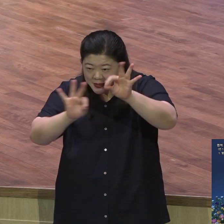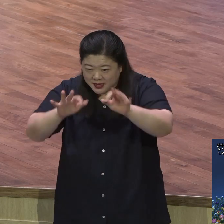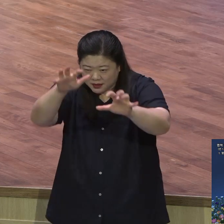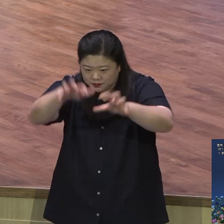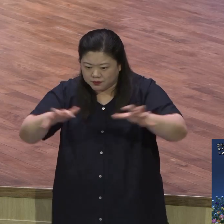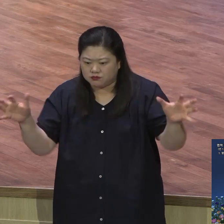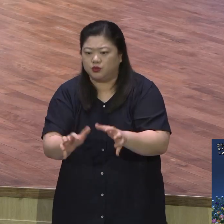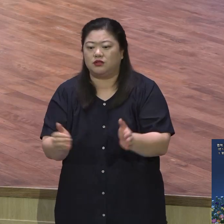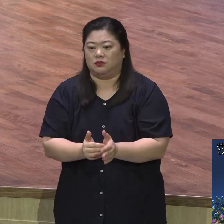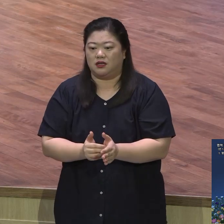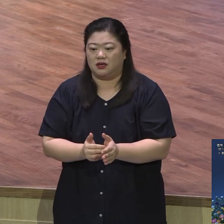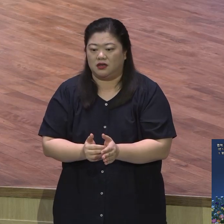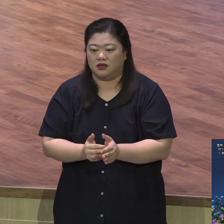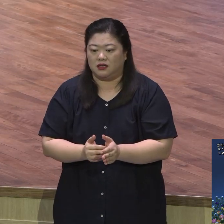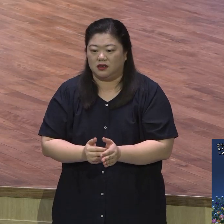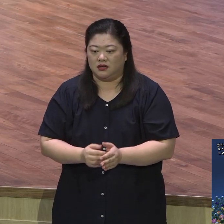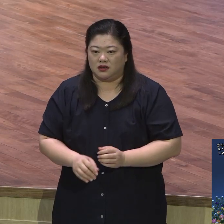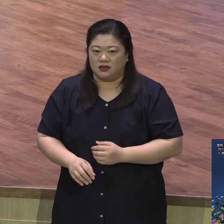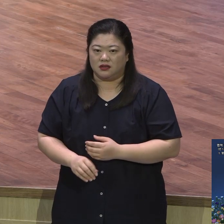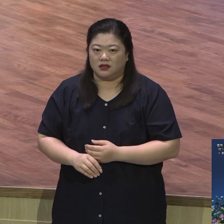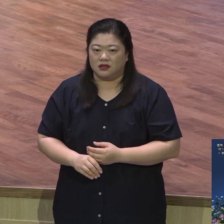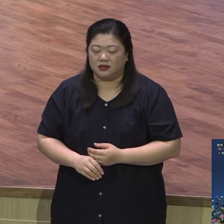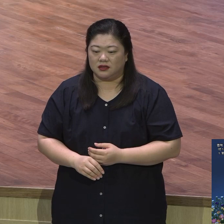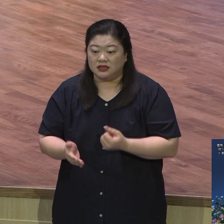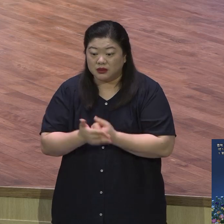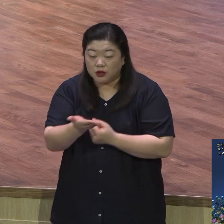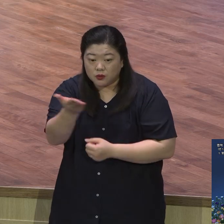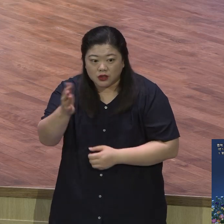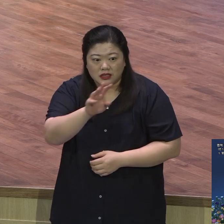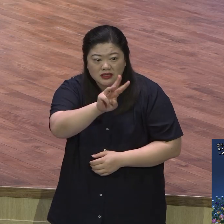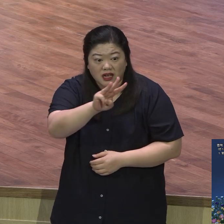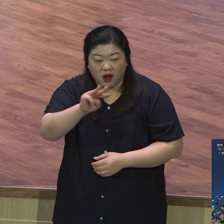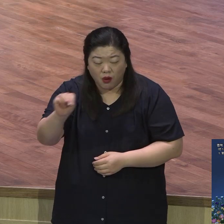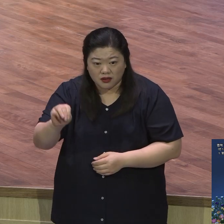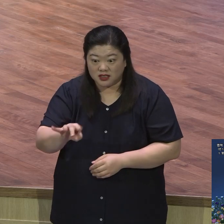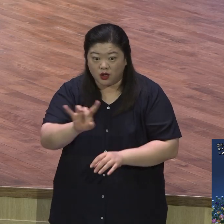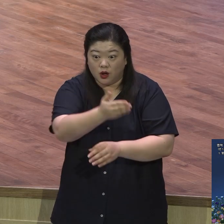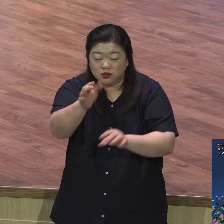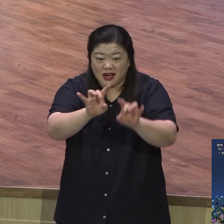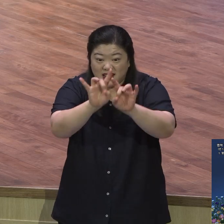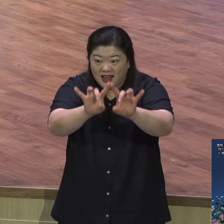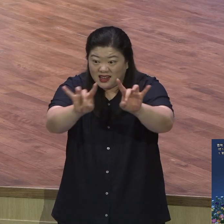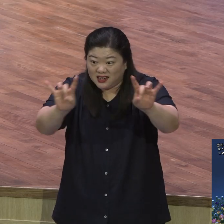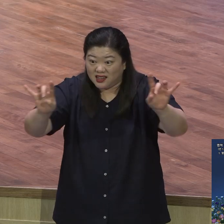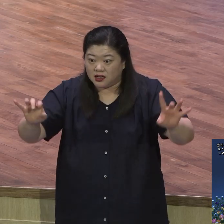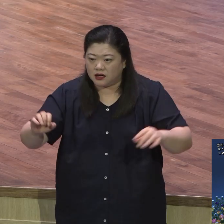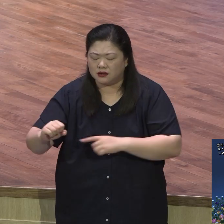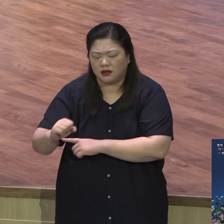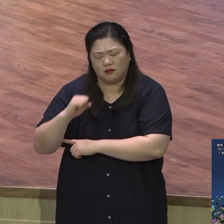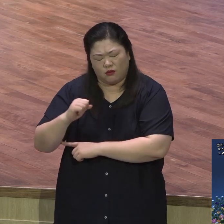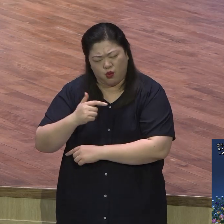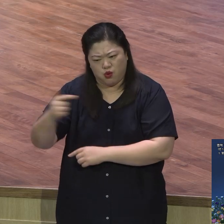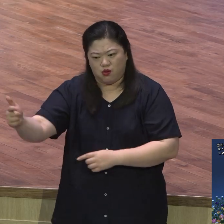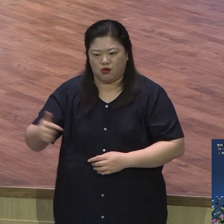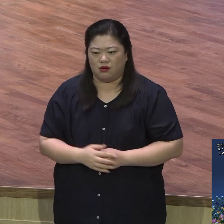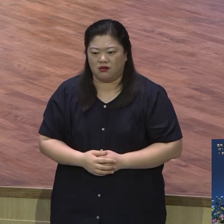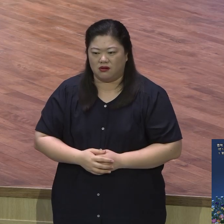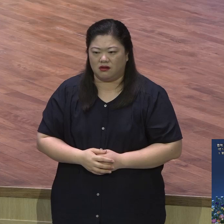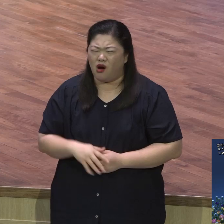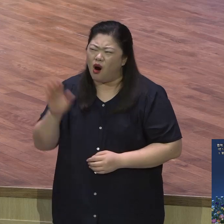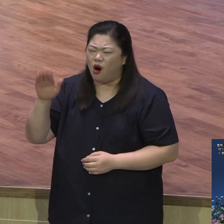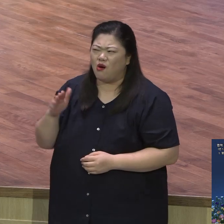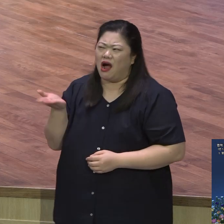여운교회는 모두 한 분, 한 분 너무 소중해요. 그냥 보면 안 돼요. 여러분의 기준에 보면 안